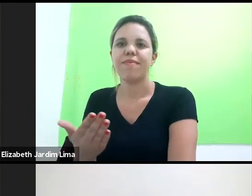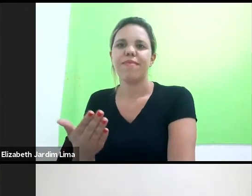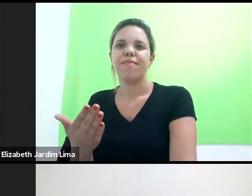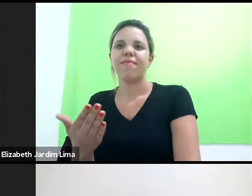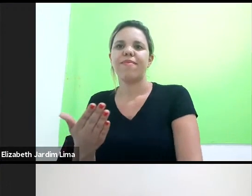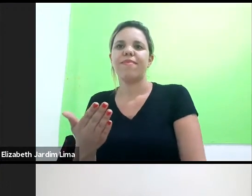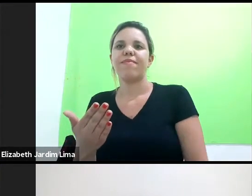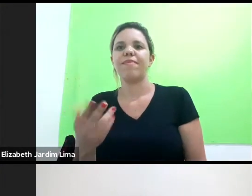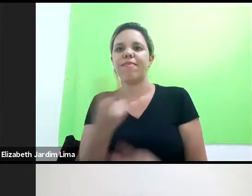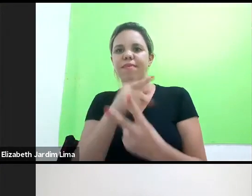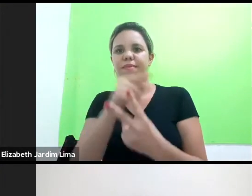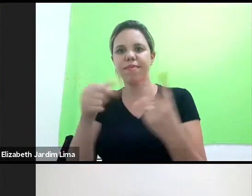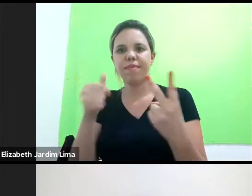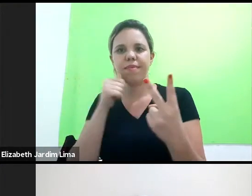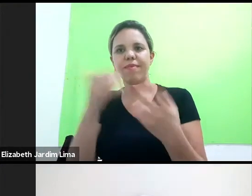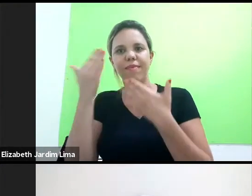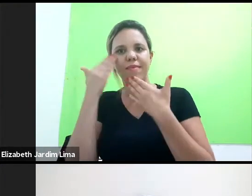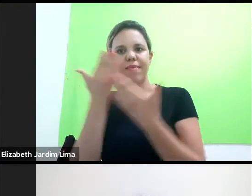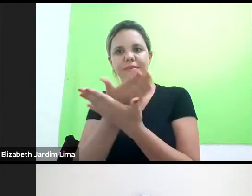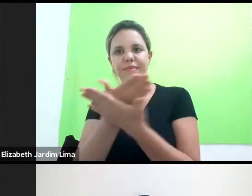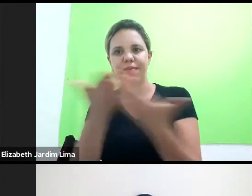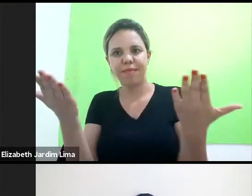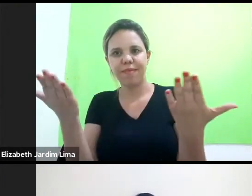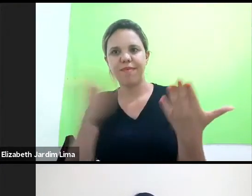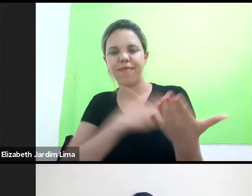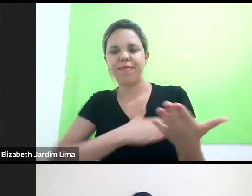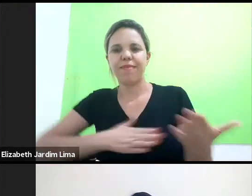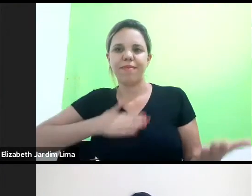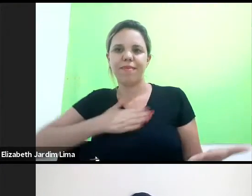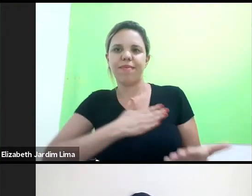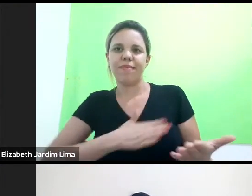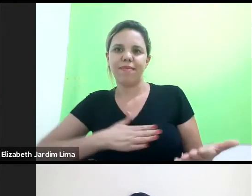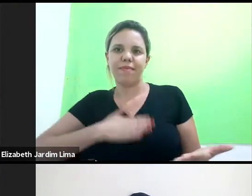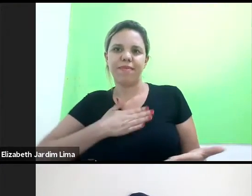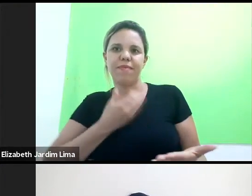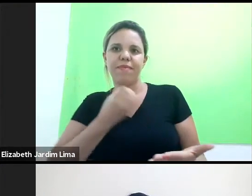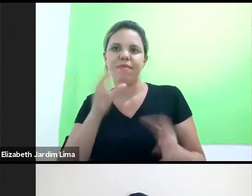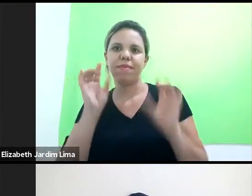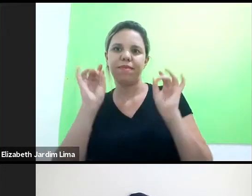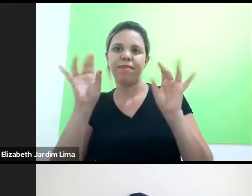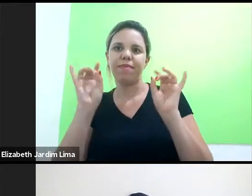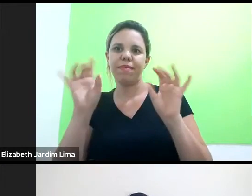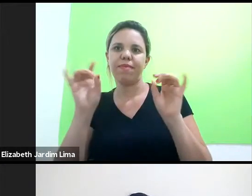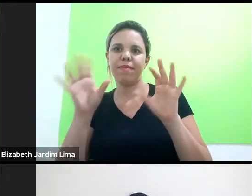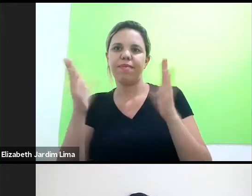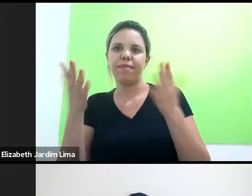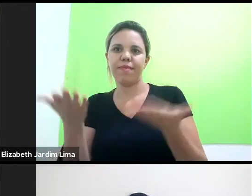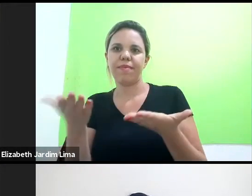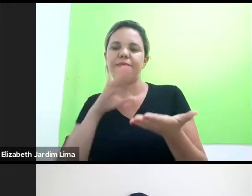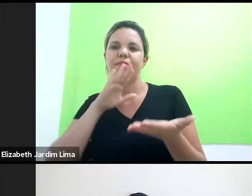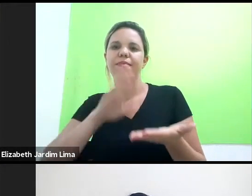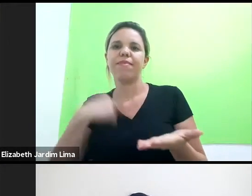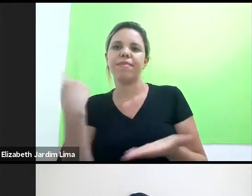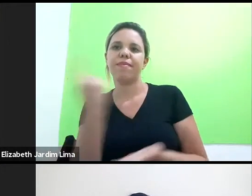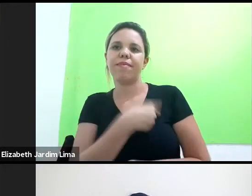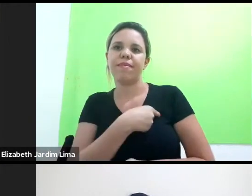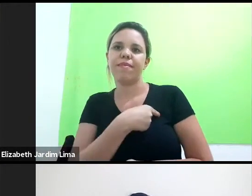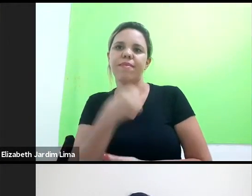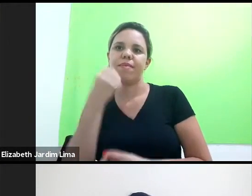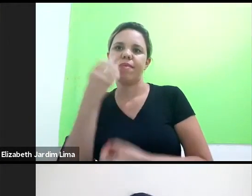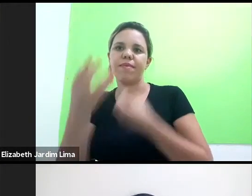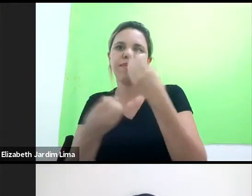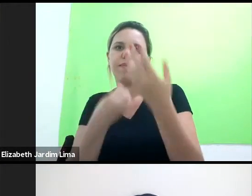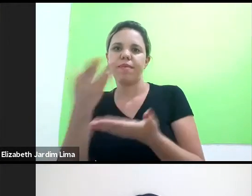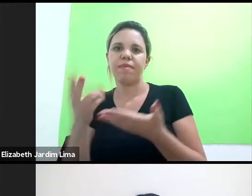Versilene, Samara, quero agradecer vocês demais. Foi muito especial essa tarde para a gente, pelos comentários a gente já